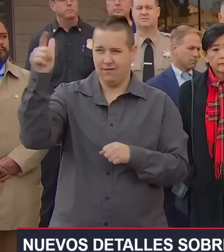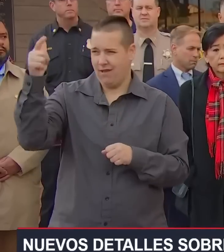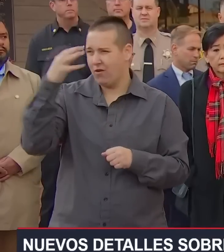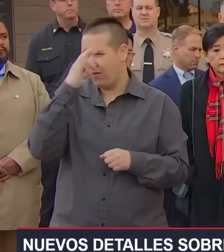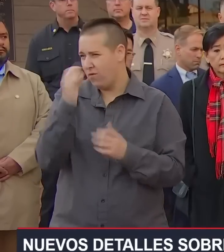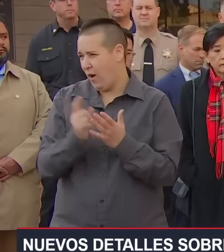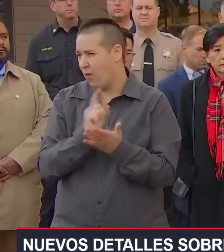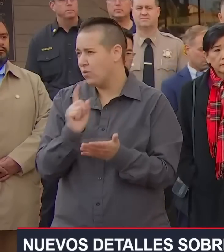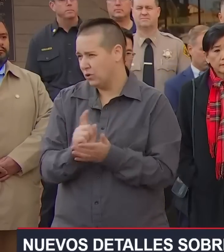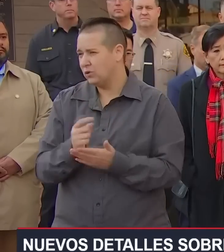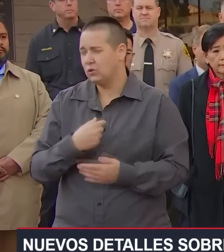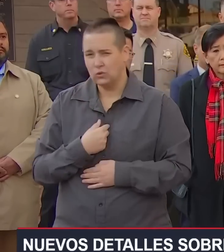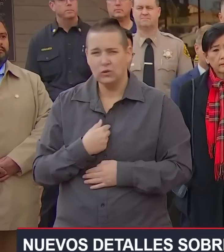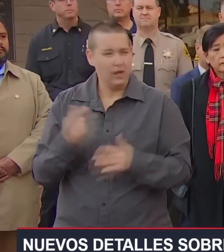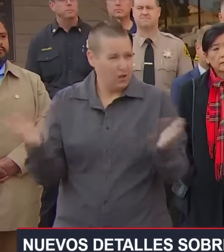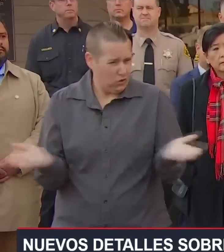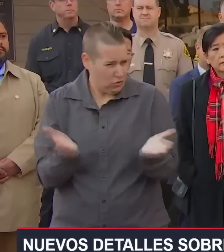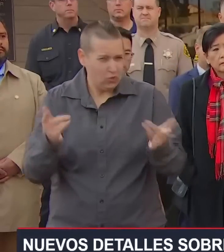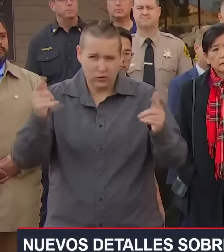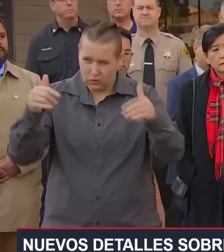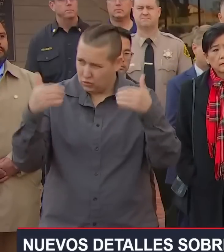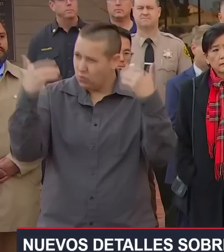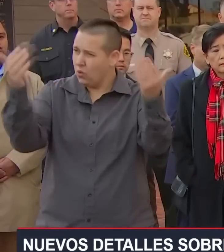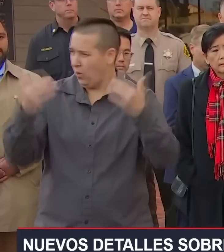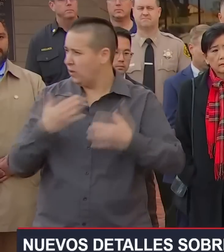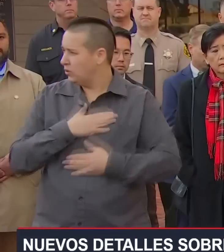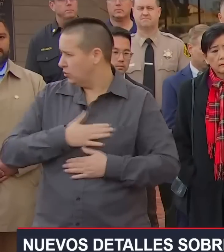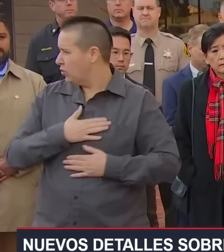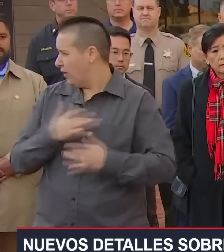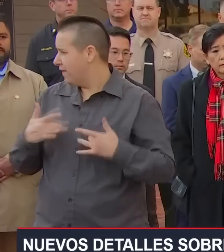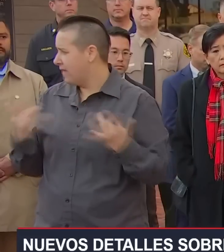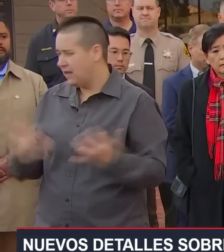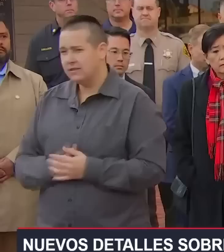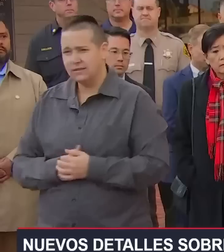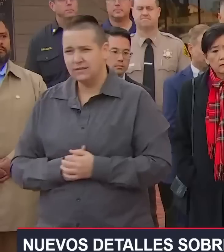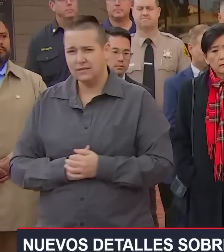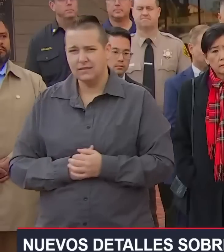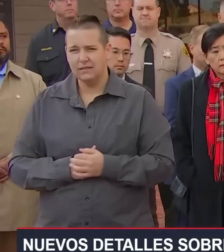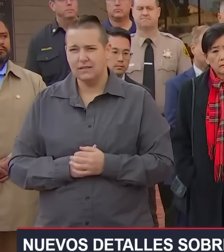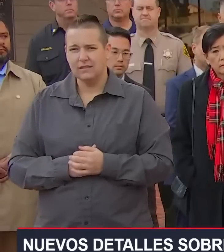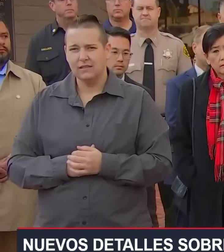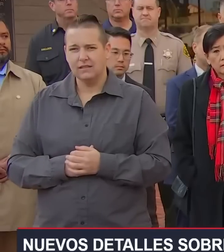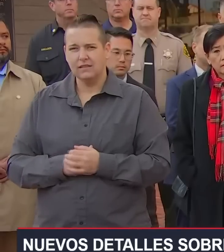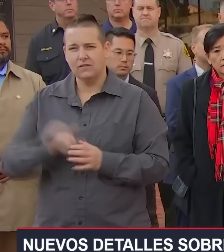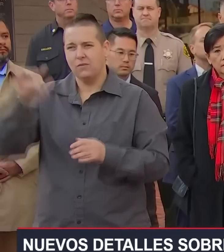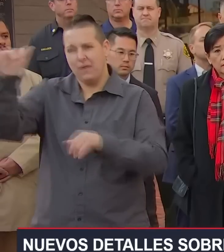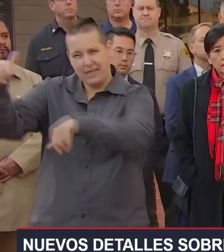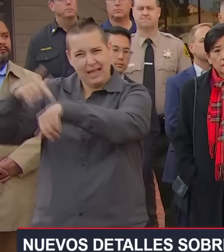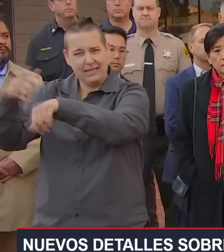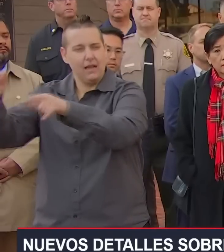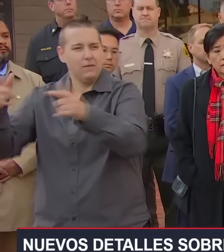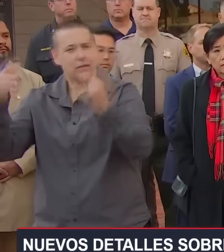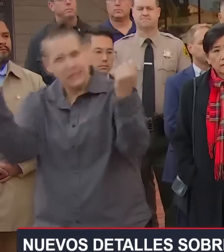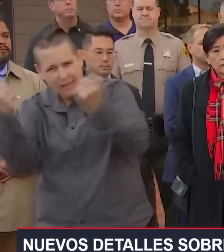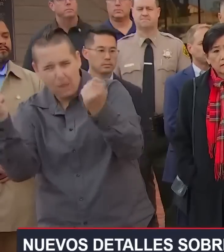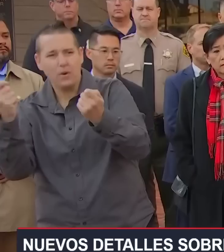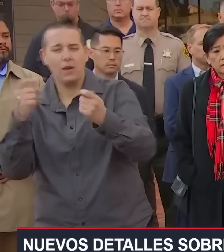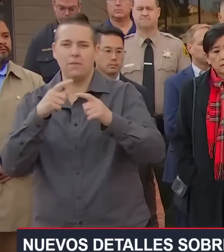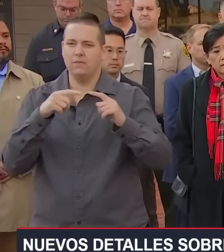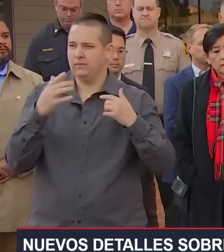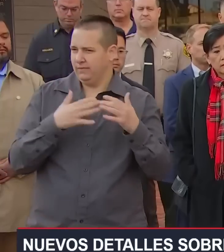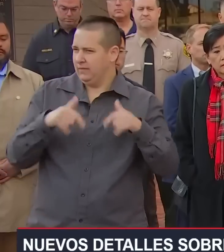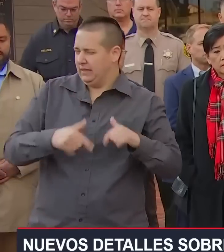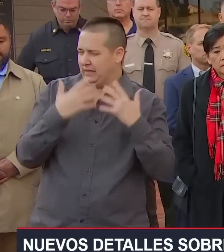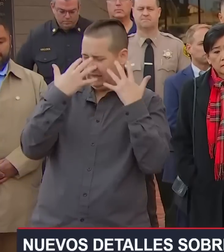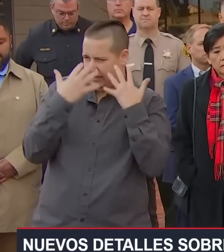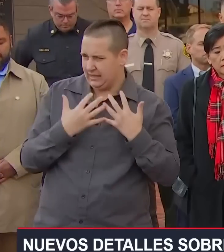hecho en un par de horas voy a asistir a otro evento relacionado con el año nuevo chino y quiero invitar a